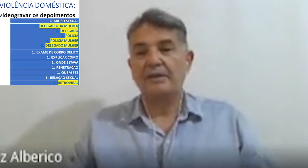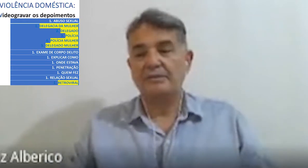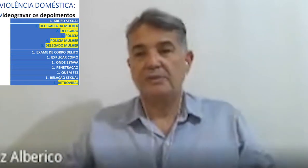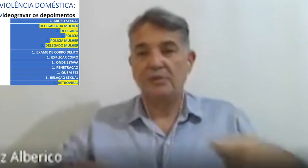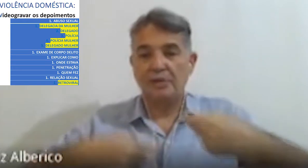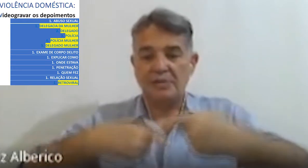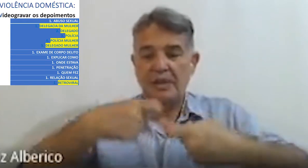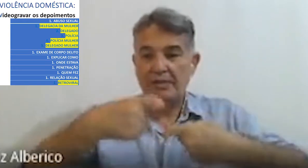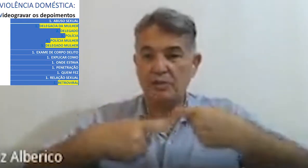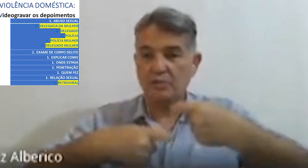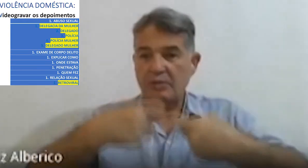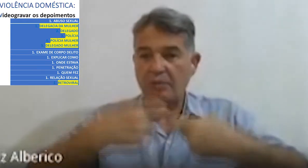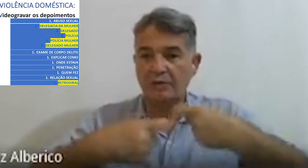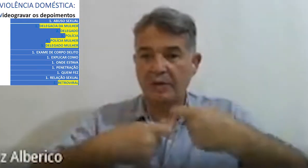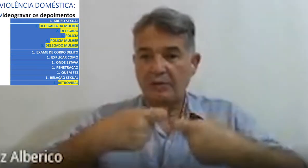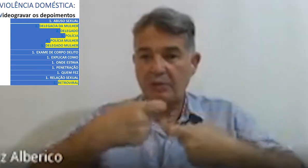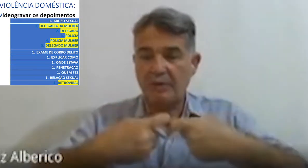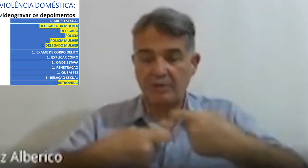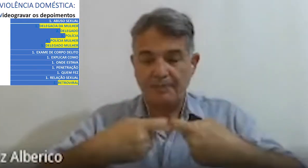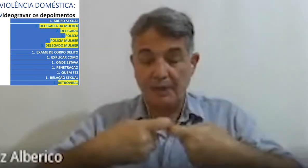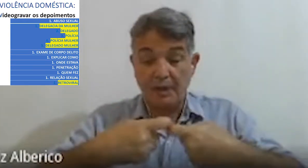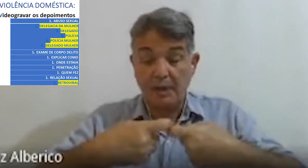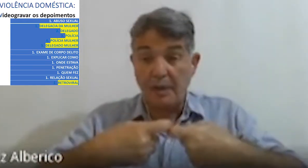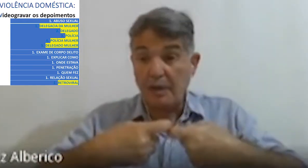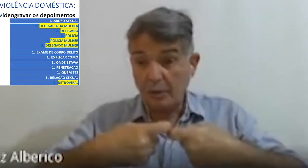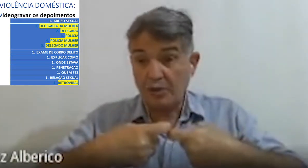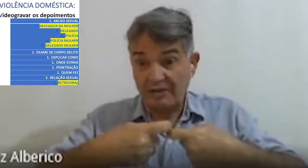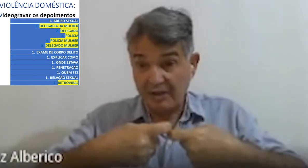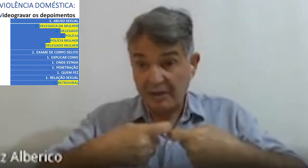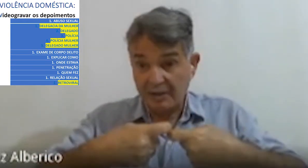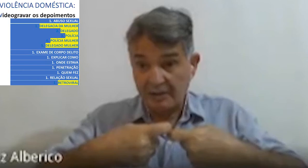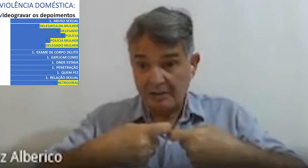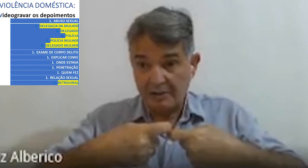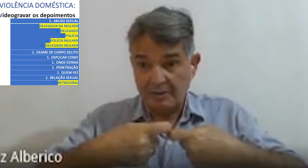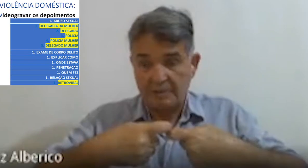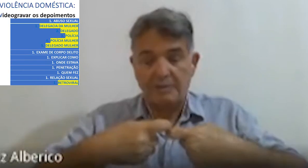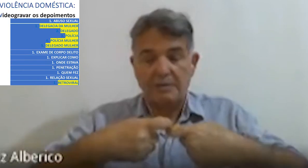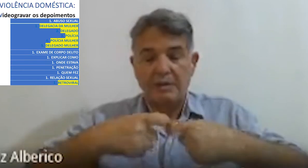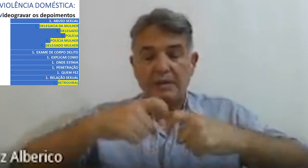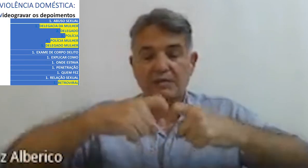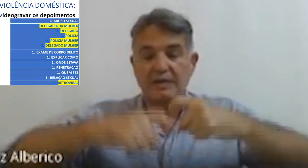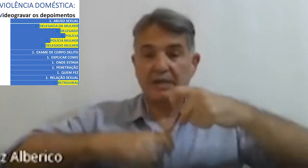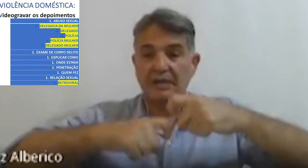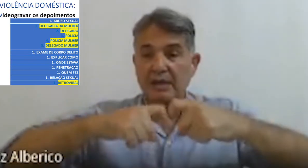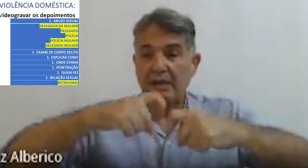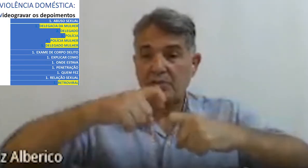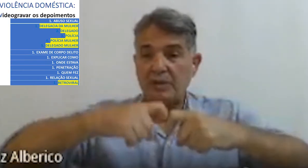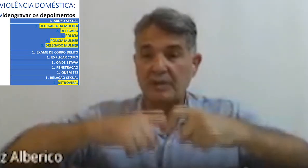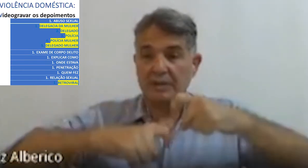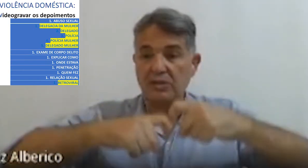Então, eu tenho sexo, o movimento normal. Eu já vi eles fazerem sexo nesse